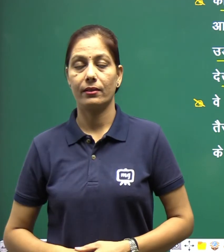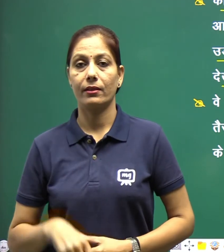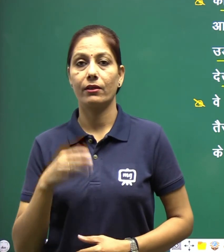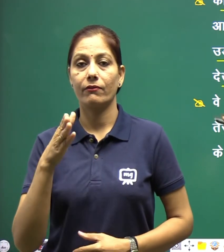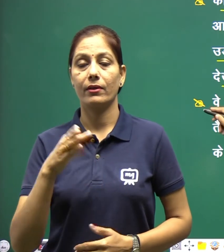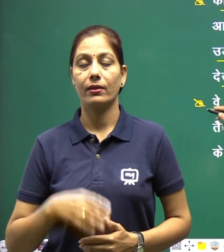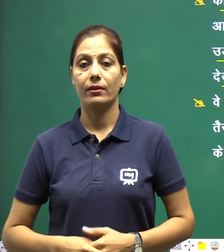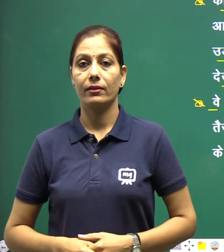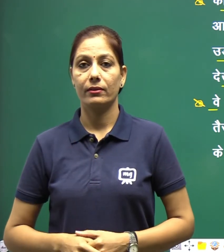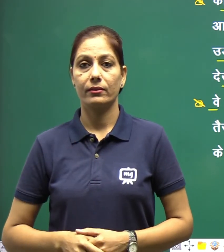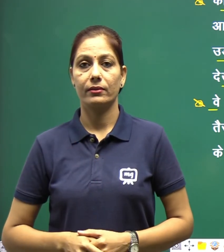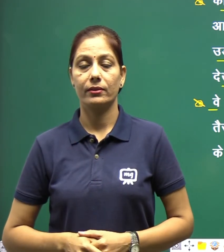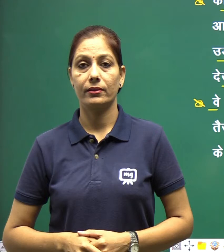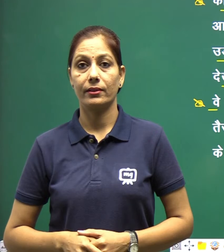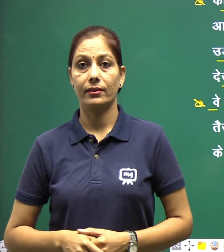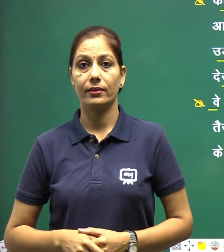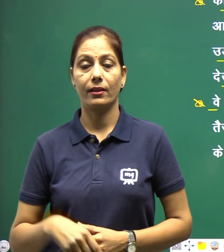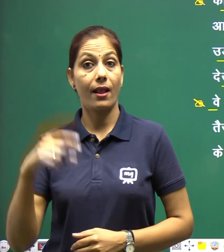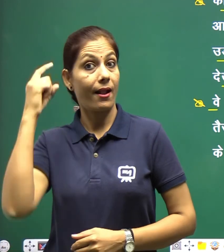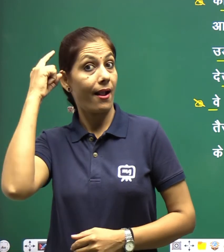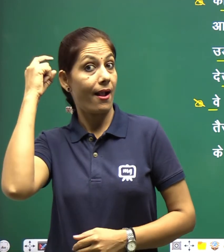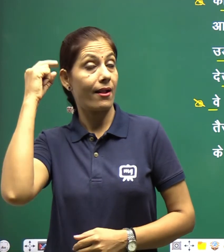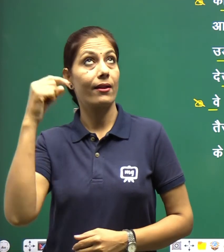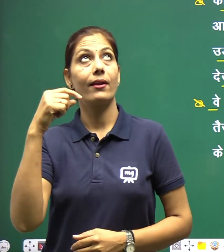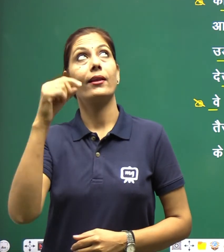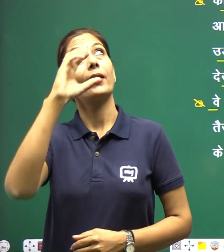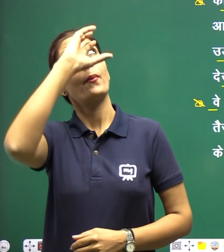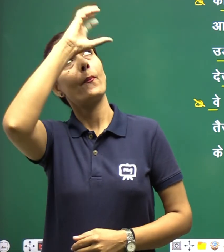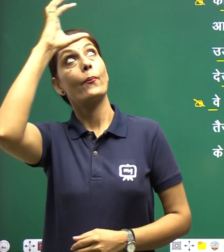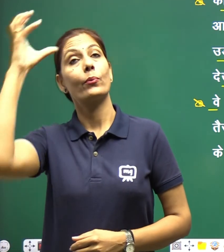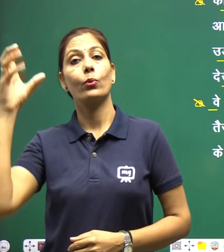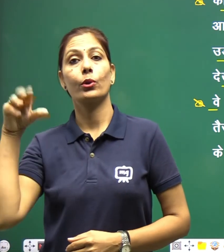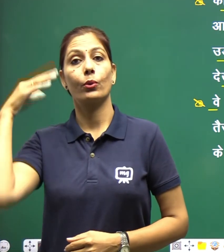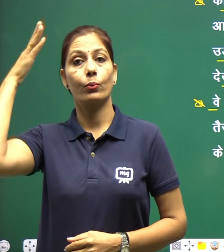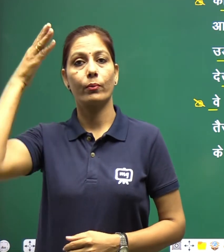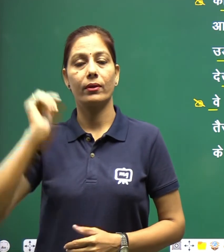वे कजरारे बादलों के ऊपर